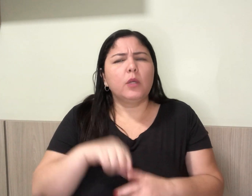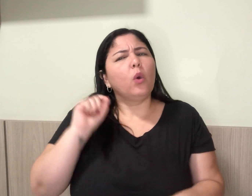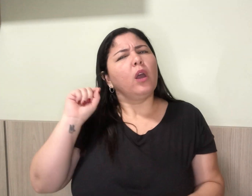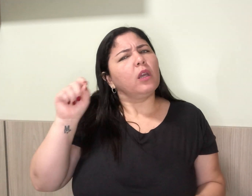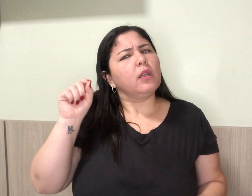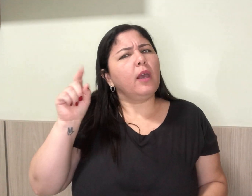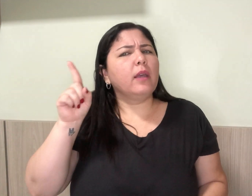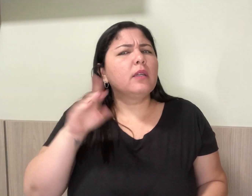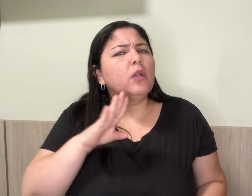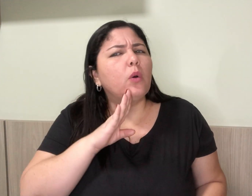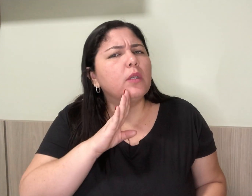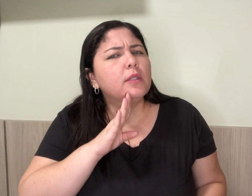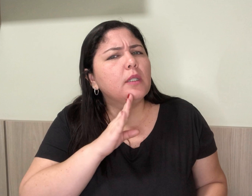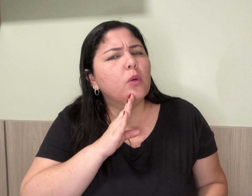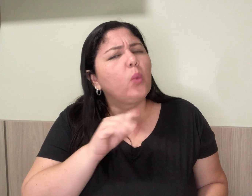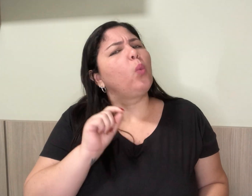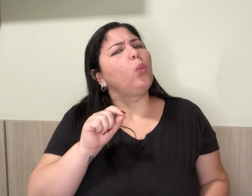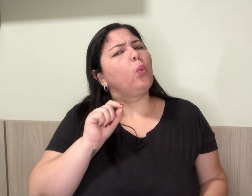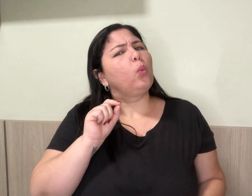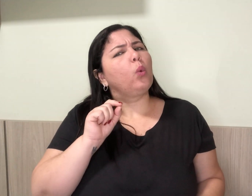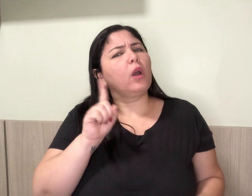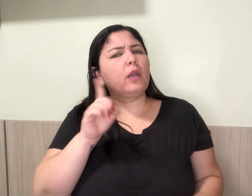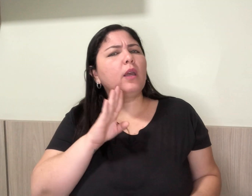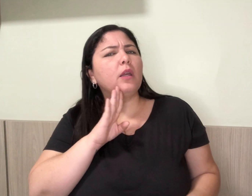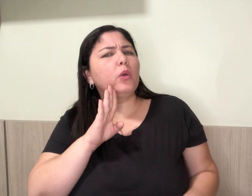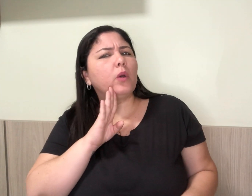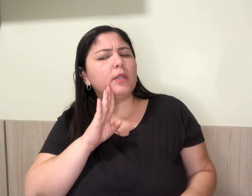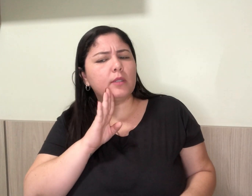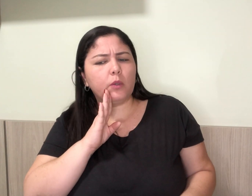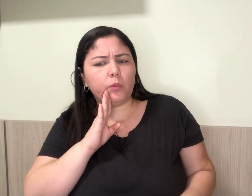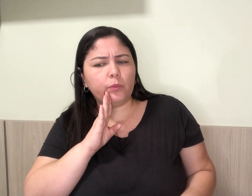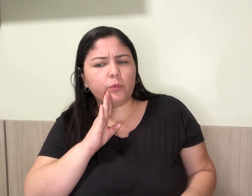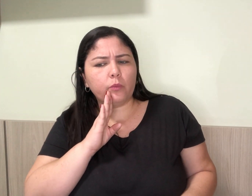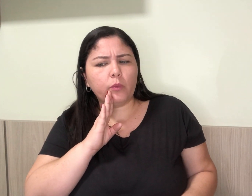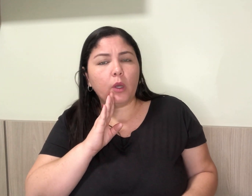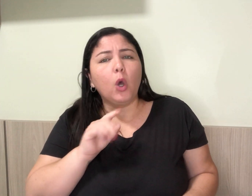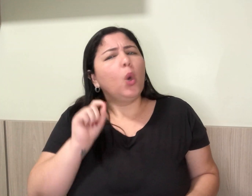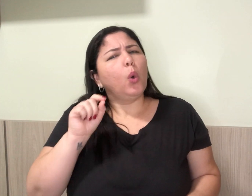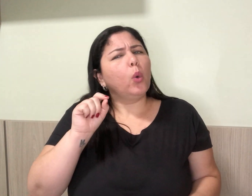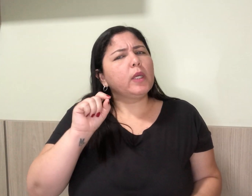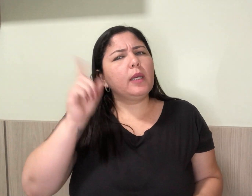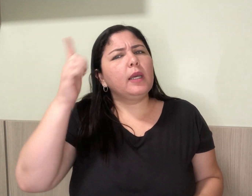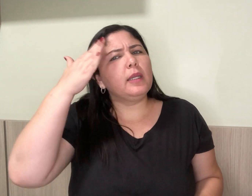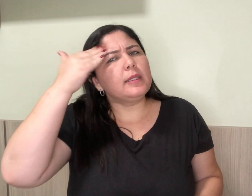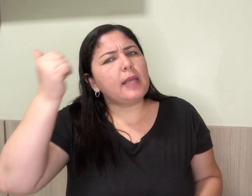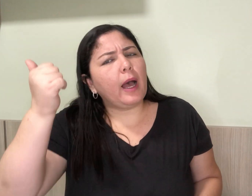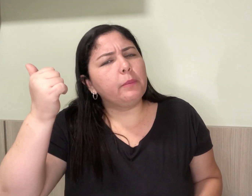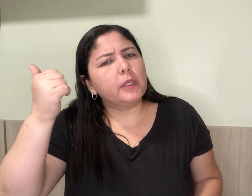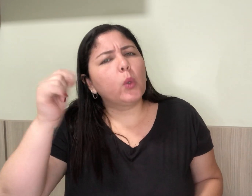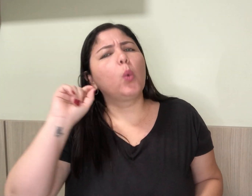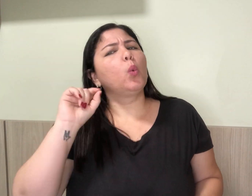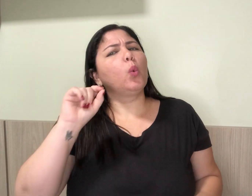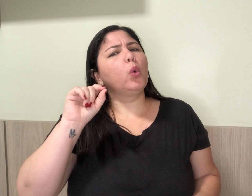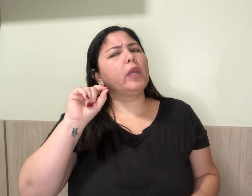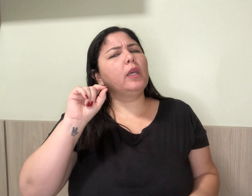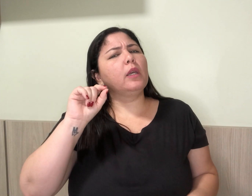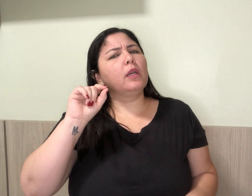conheceu? Quem ele conheceu? Quem ele conheceu? O que ele sabe? O que